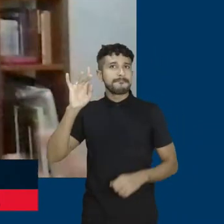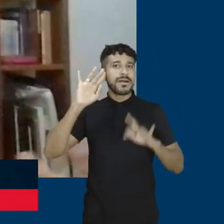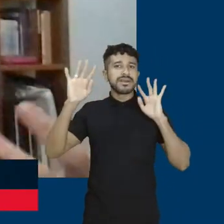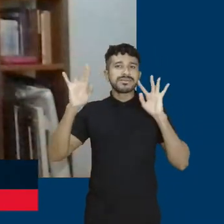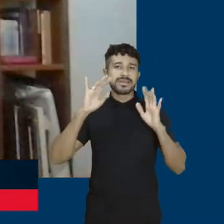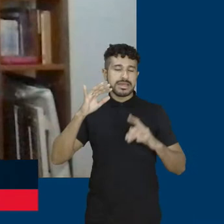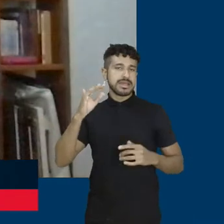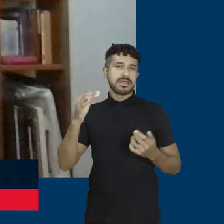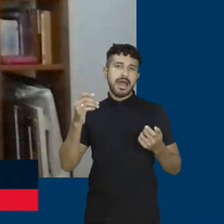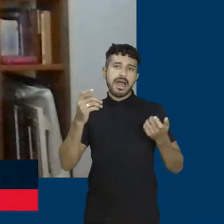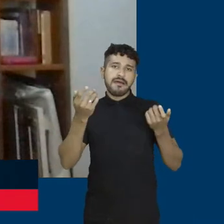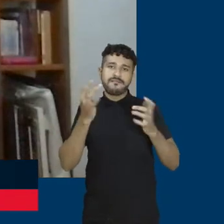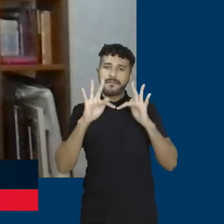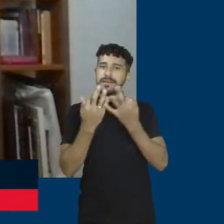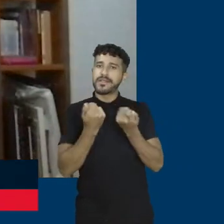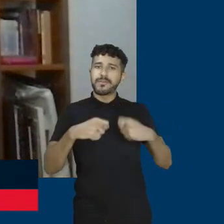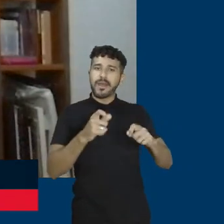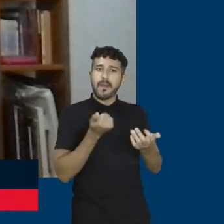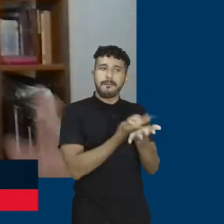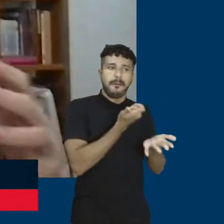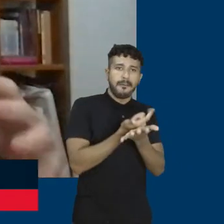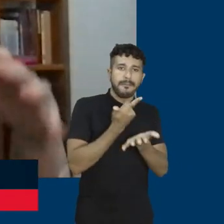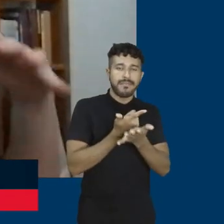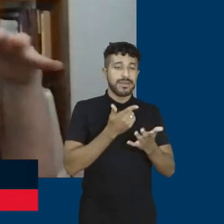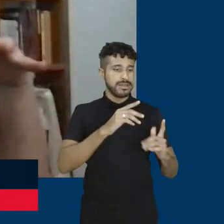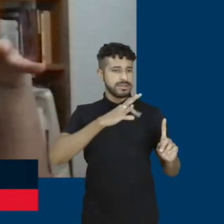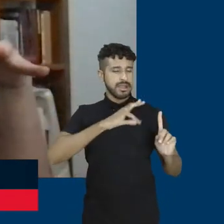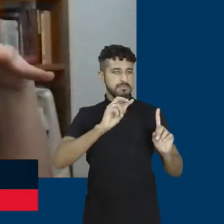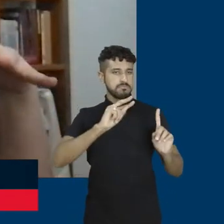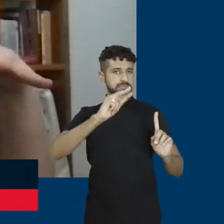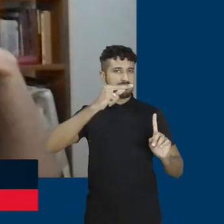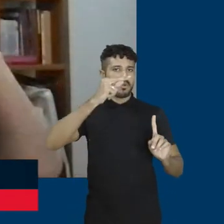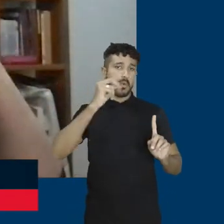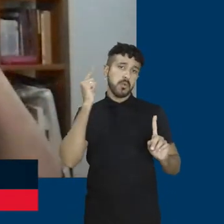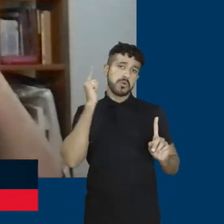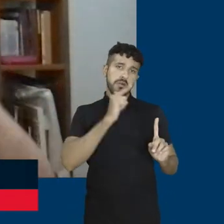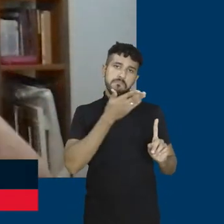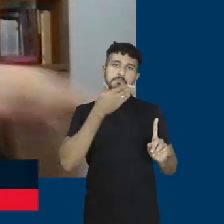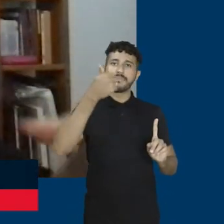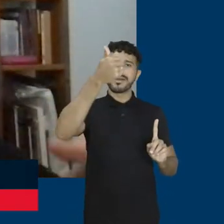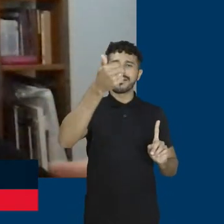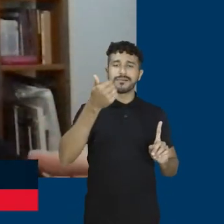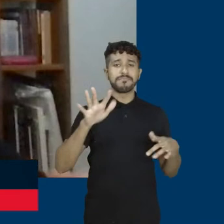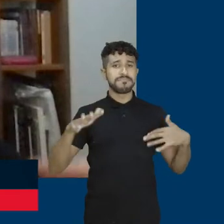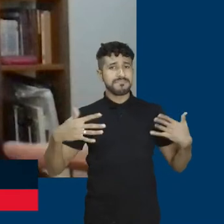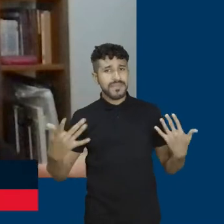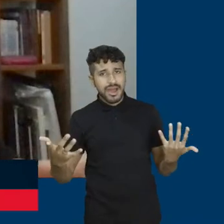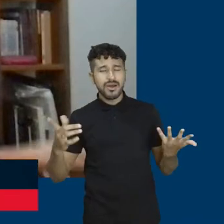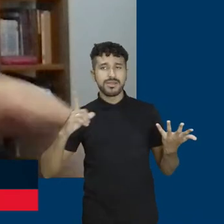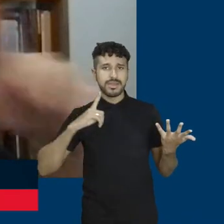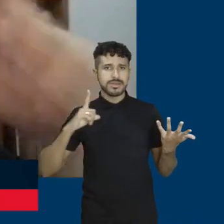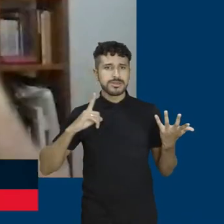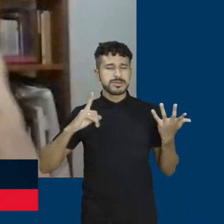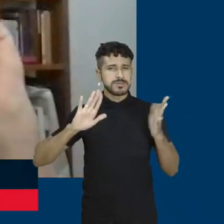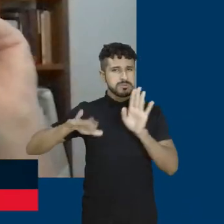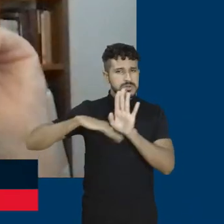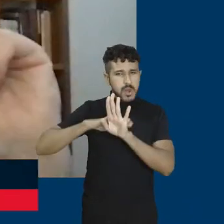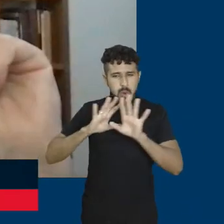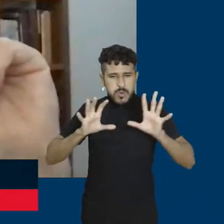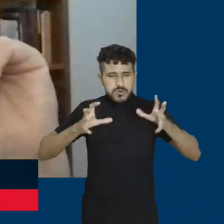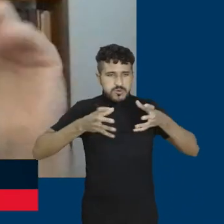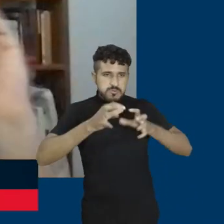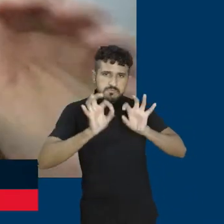porque fica, a renda disponível fica maior. Então, você tem toda uma rede que...